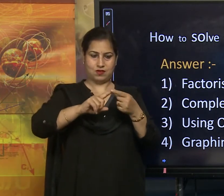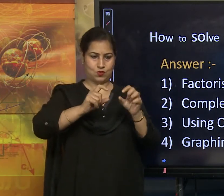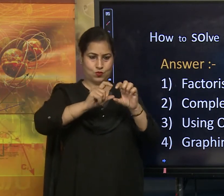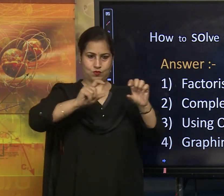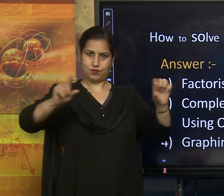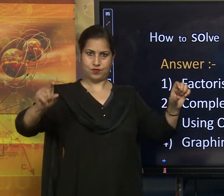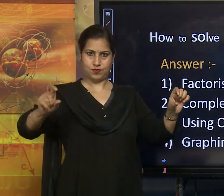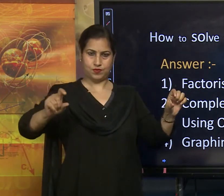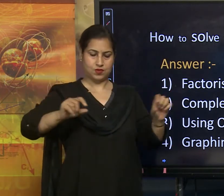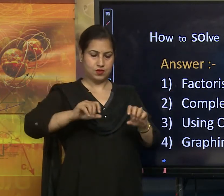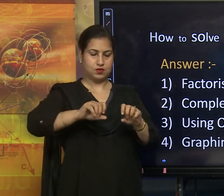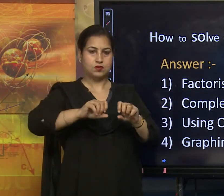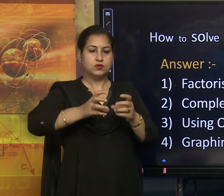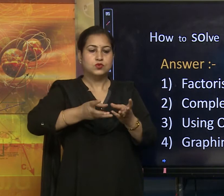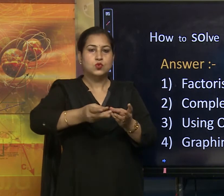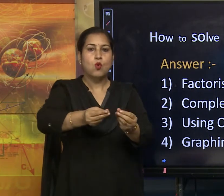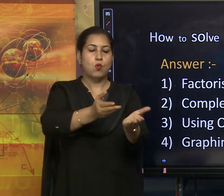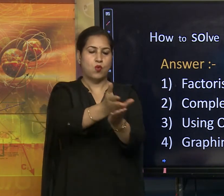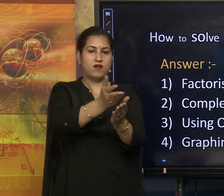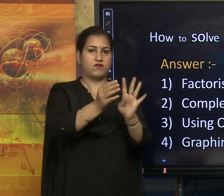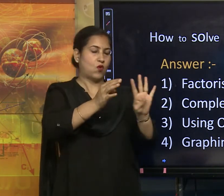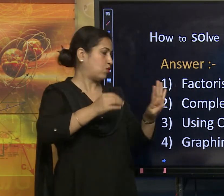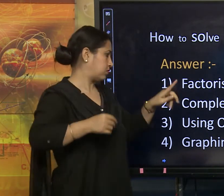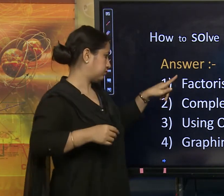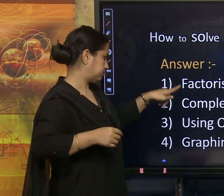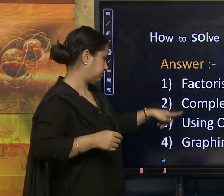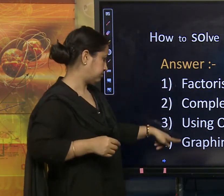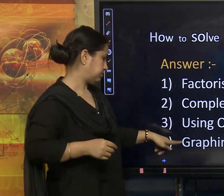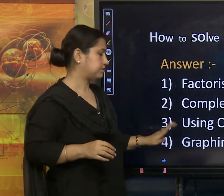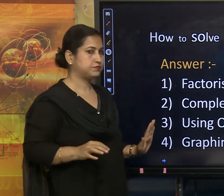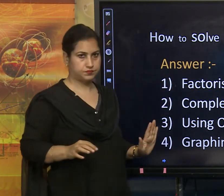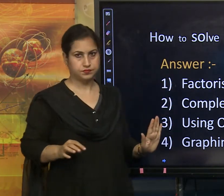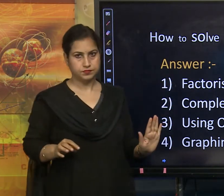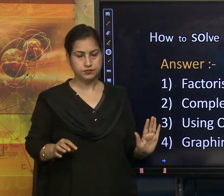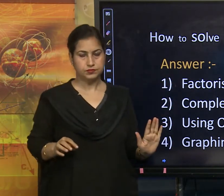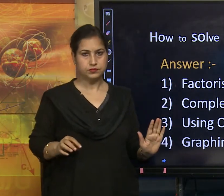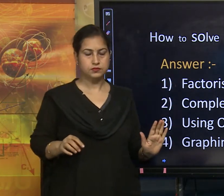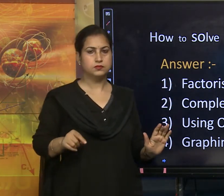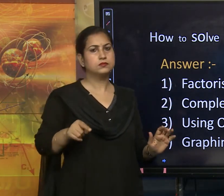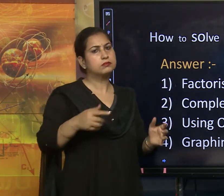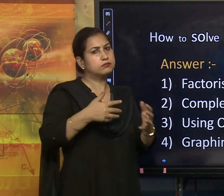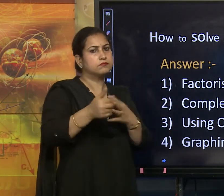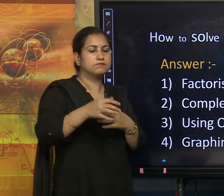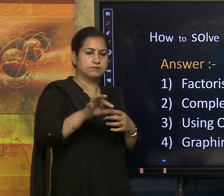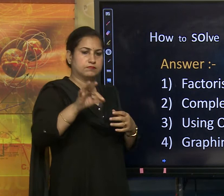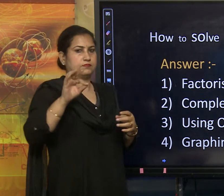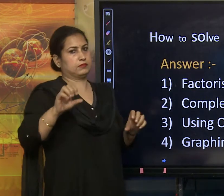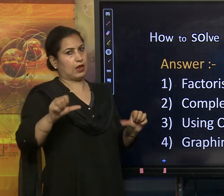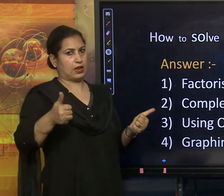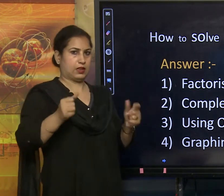आइए अब जानते हैं कि क्वाड्रेटिक इक्वेशन को कैसे हल किया जाता है। इसको हल करने के 4 भिन्न भिन्न प्रकार हैं। आप कोई